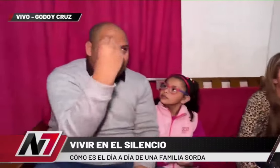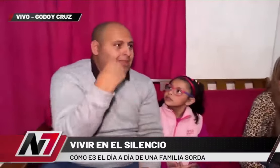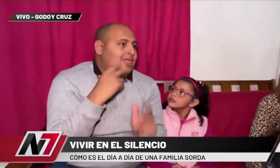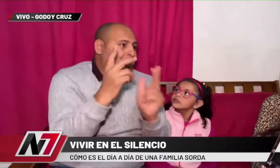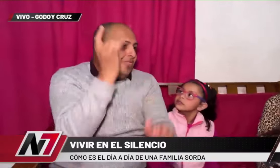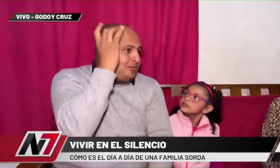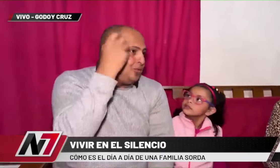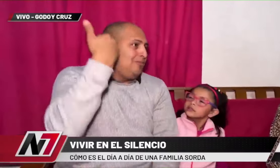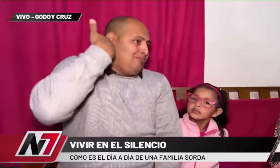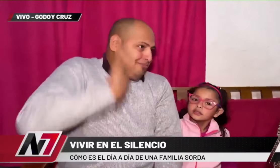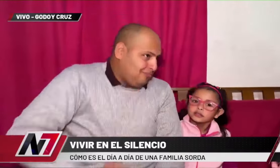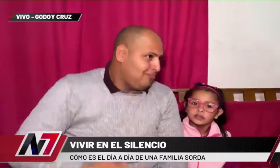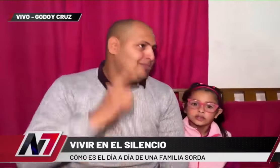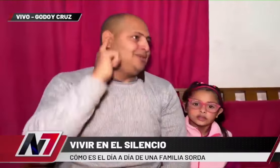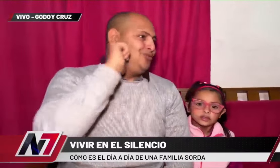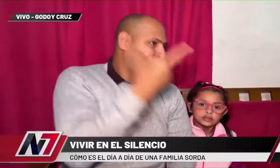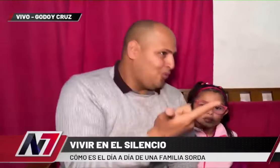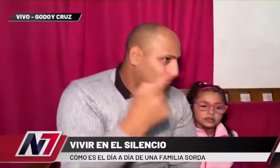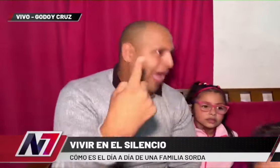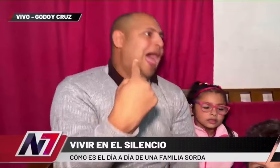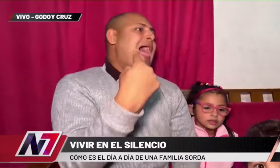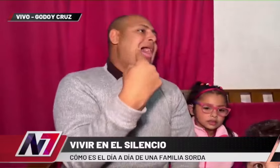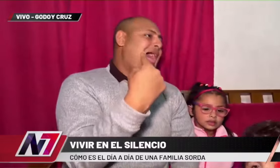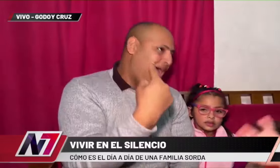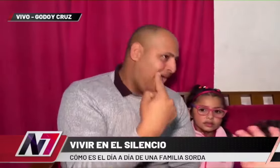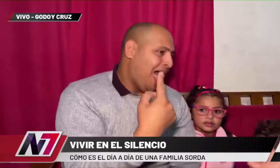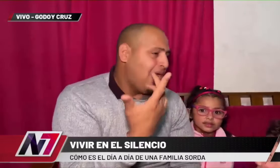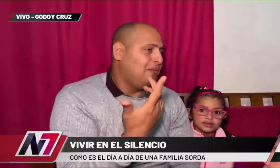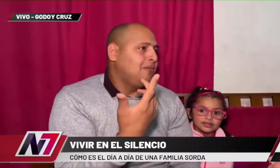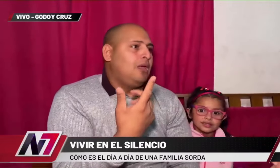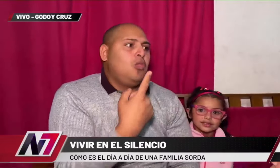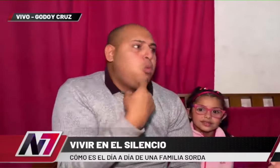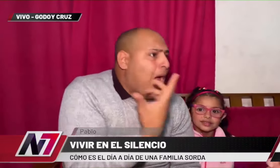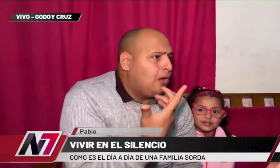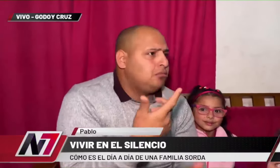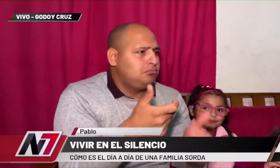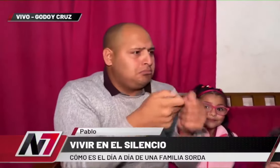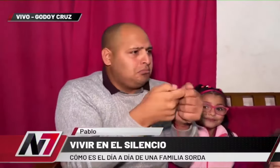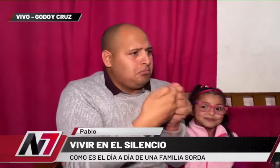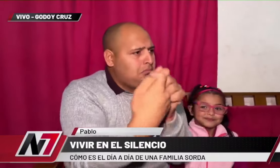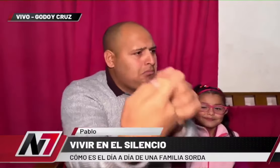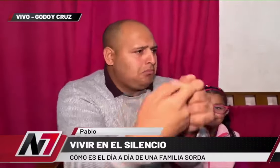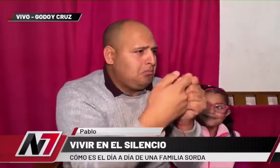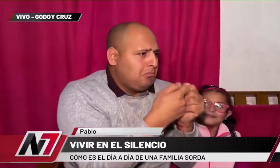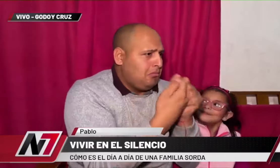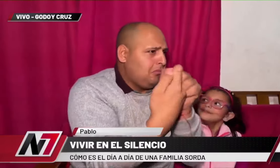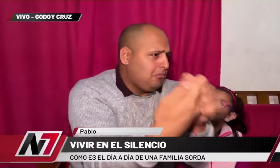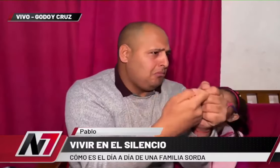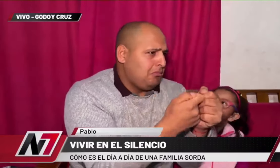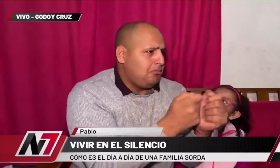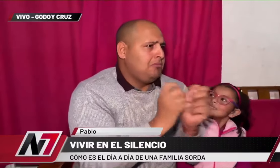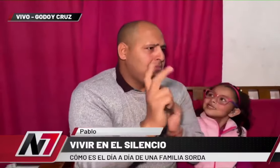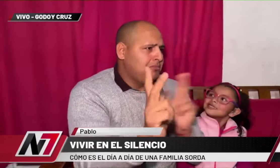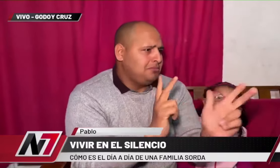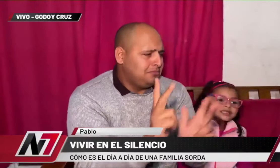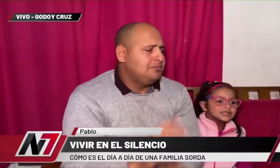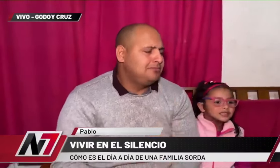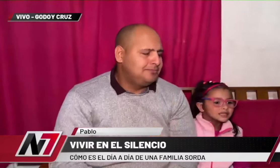Siempre le decimos, discúlpame si me está hablando la persona, yo no te voy a entender porque soy sordo. Generalmente hoy con la